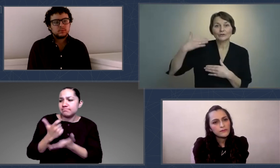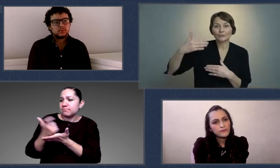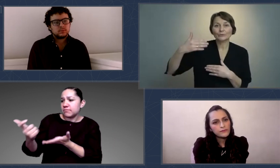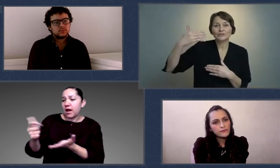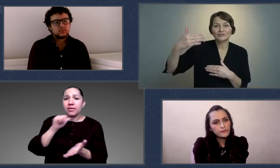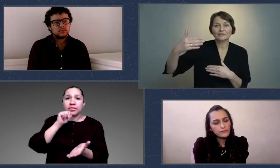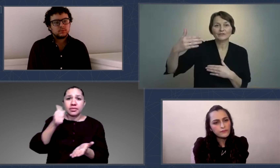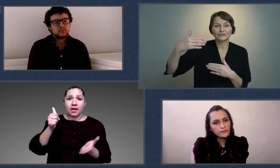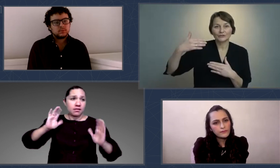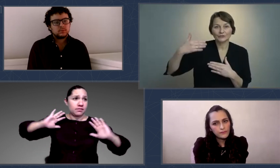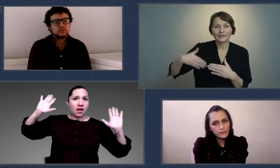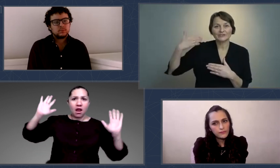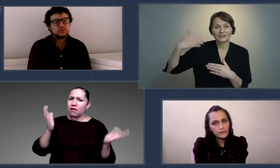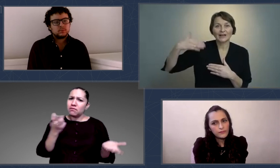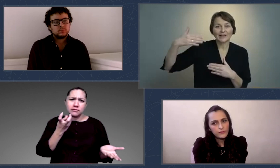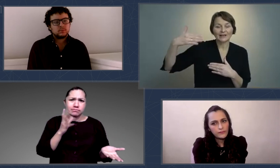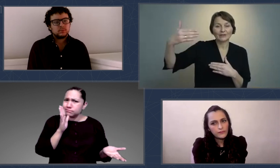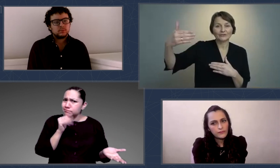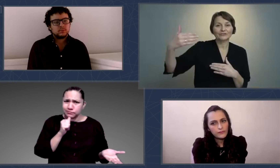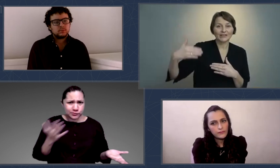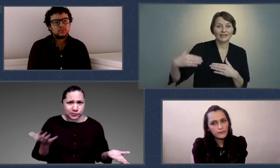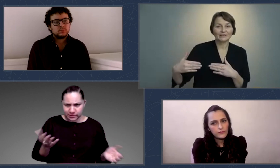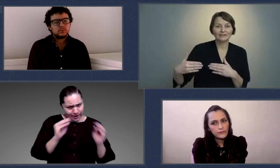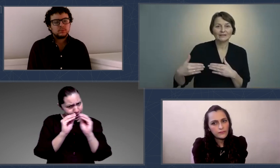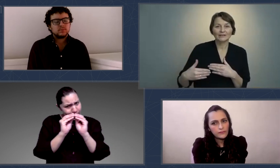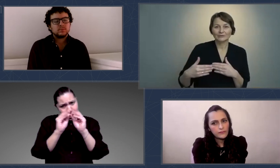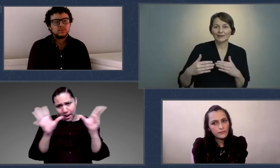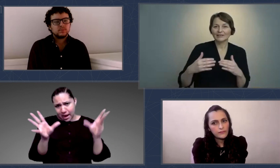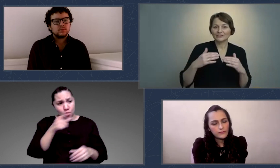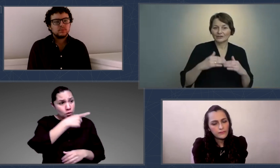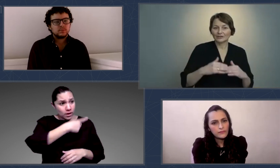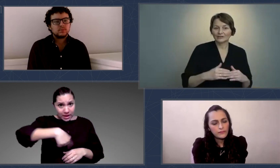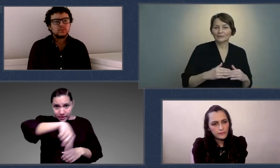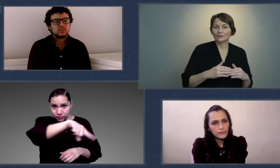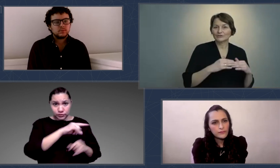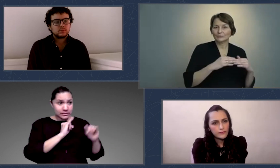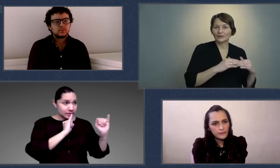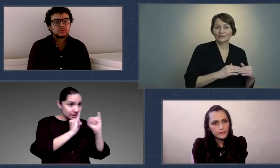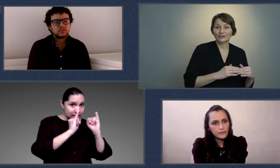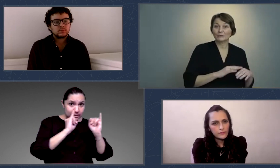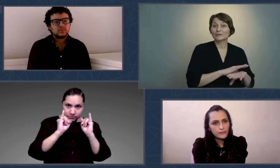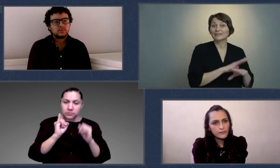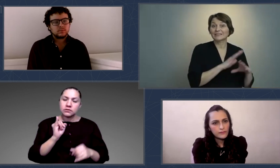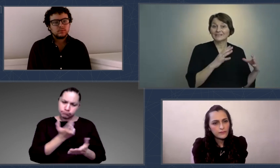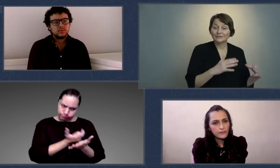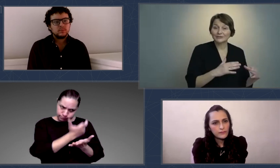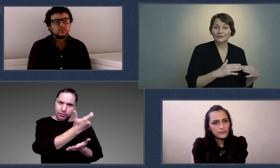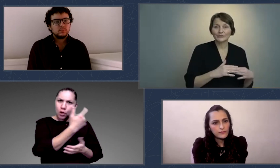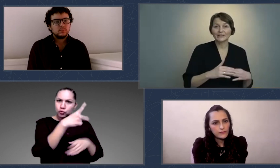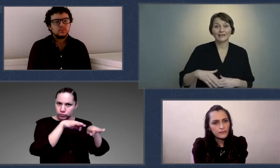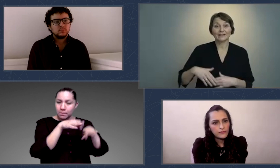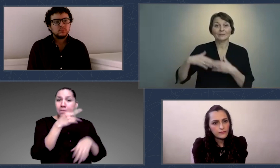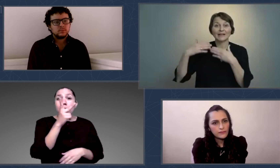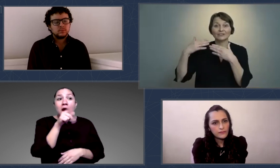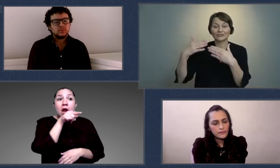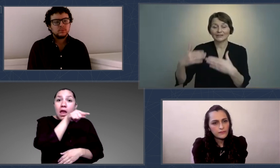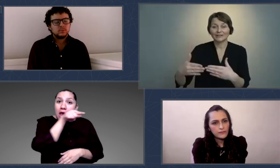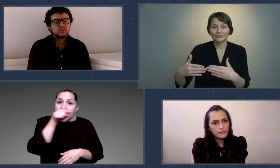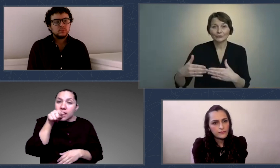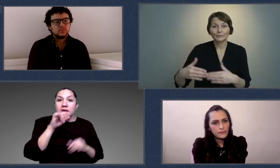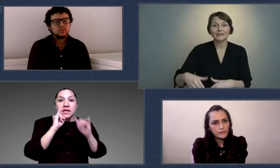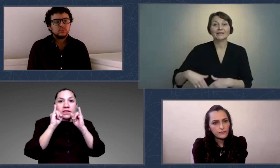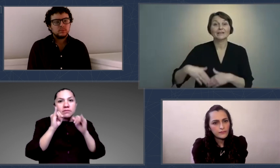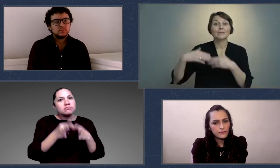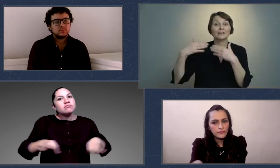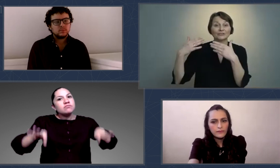servicios de it. interpretación. Yo creo que todos los intérpretes And it's no necesitan problem. tener Just out of personal un grado experience, what académico. I have learned through the Es different mi degrees experiencia I